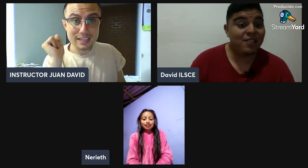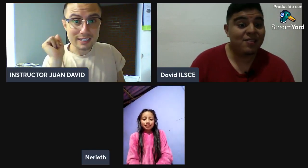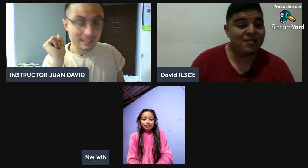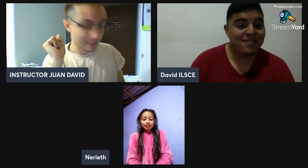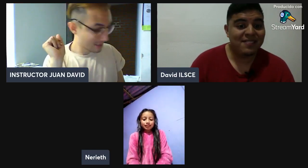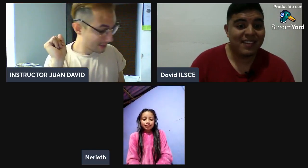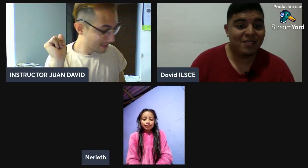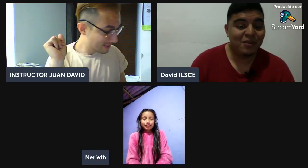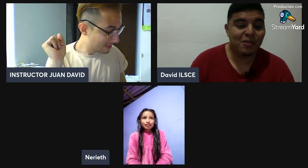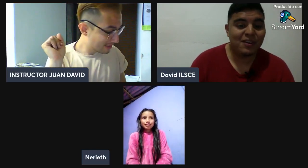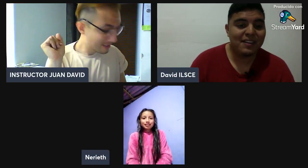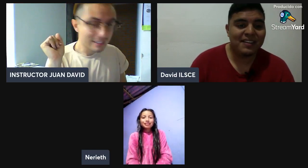correcto? ¿Es tortuga?